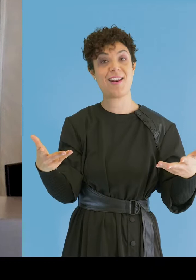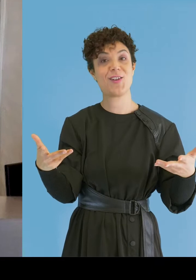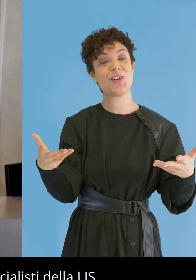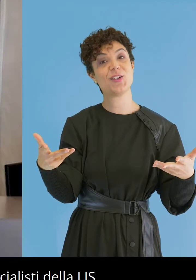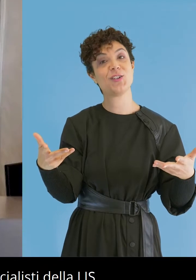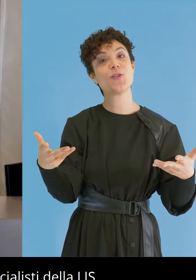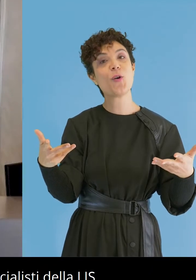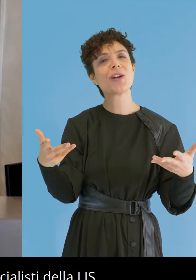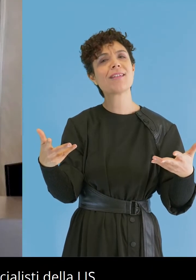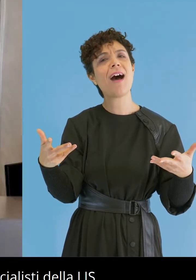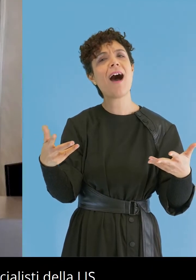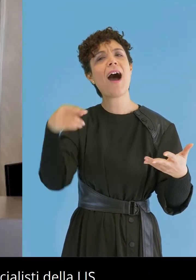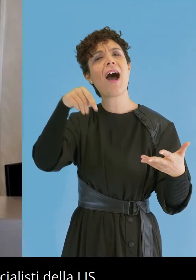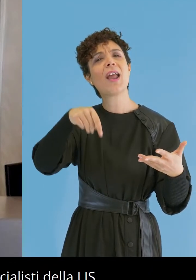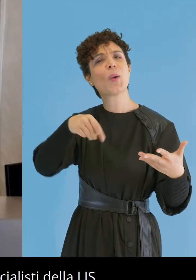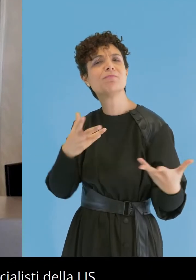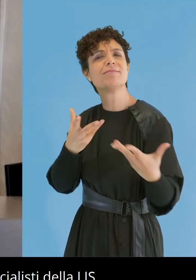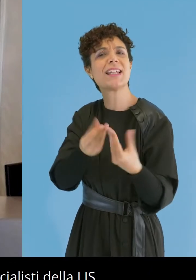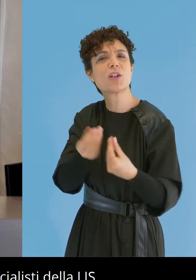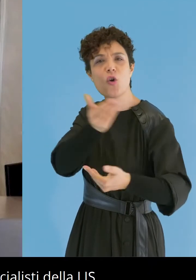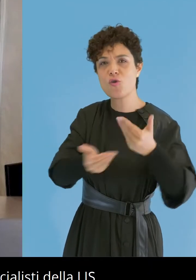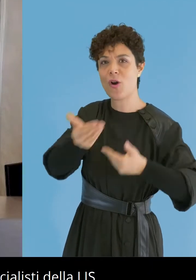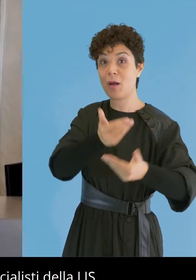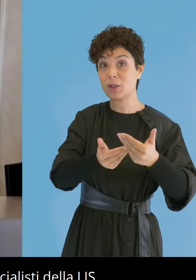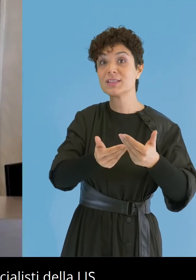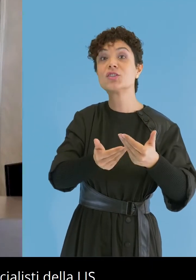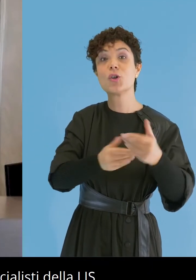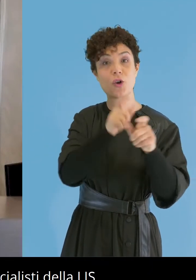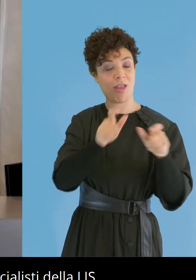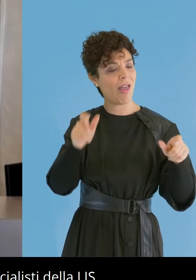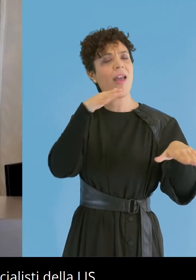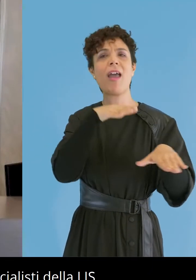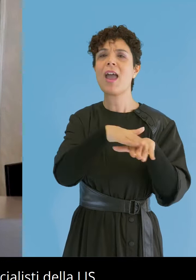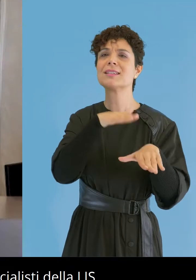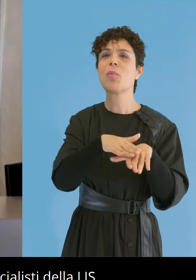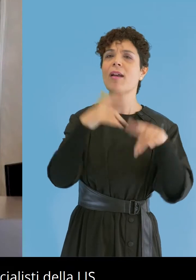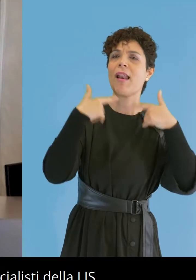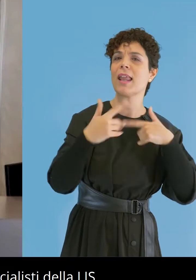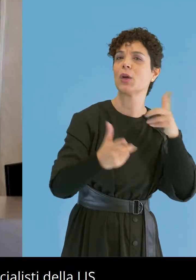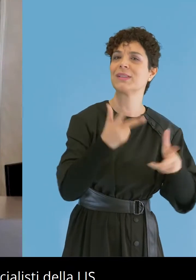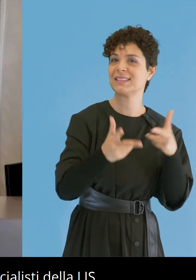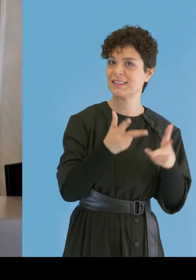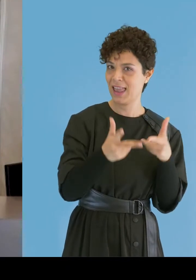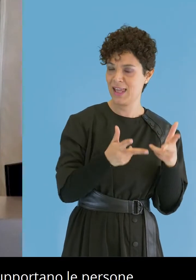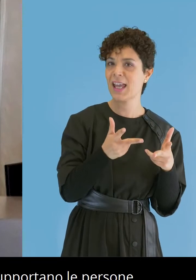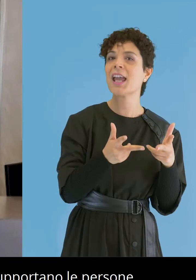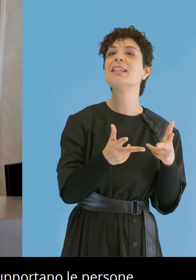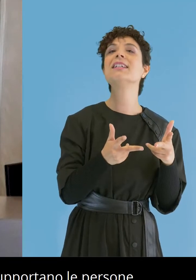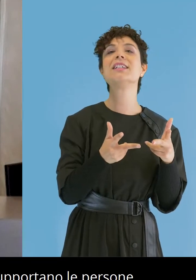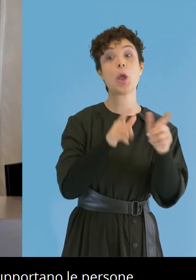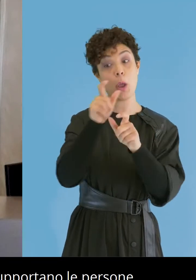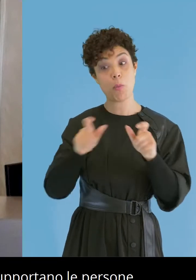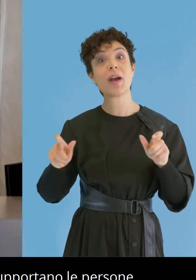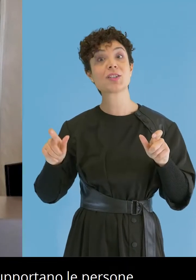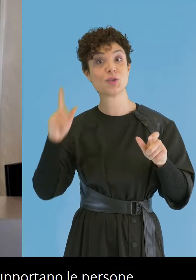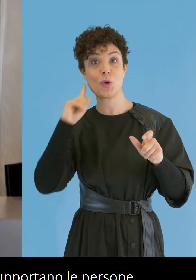territoriali in collaborazione anche con gli specialisti del linguaggio dei segni, con le